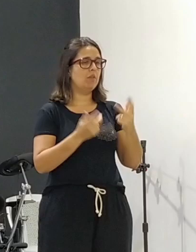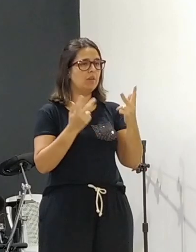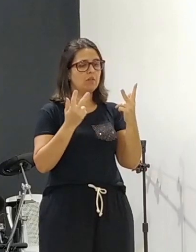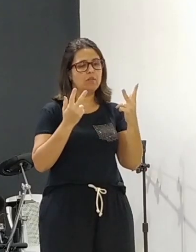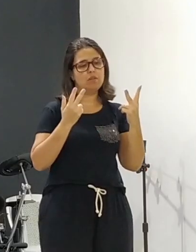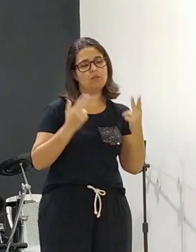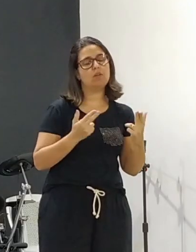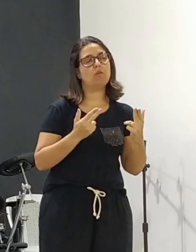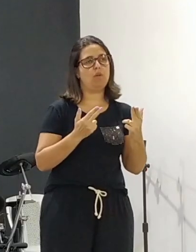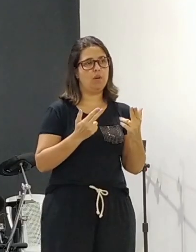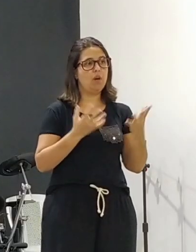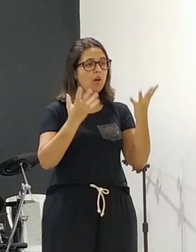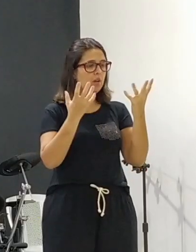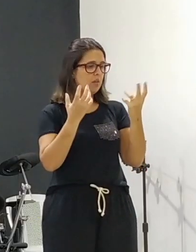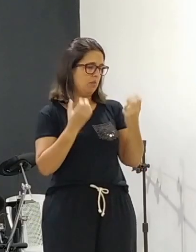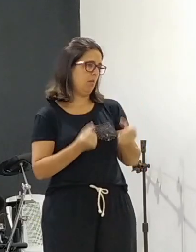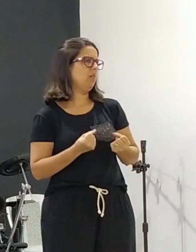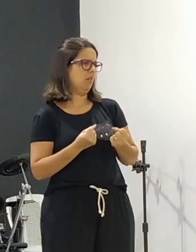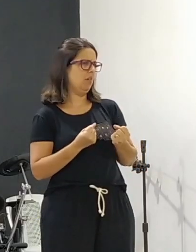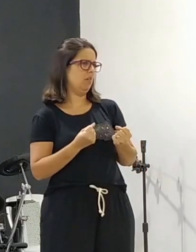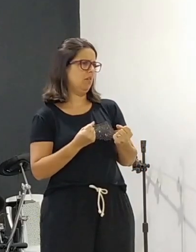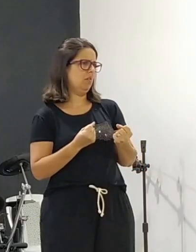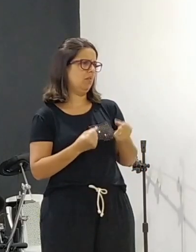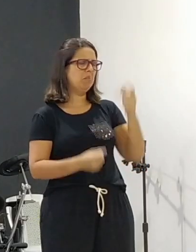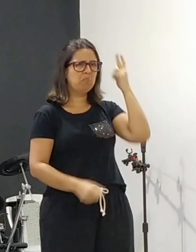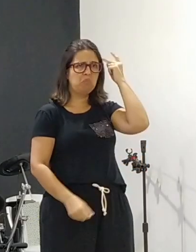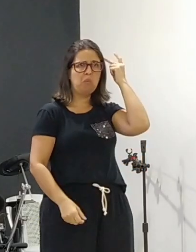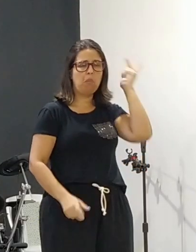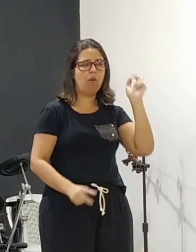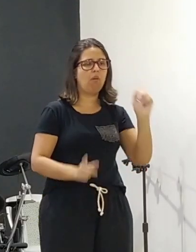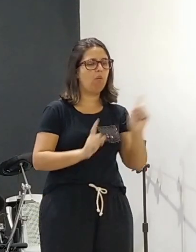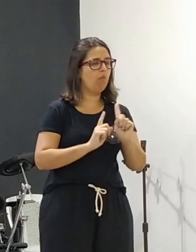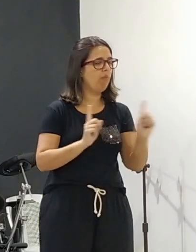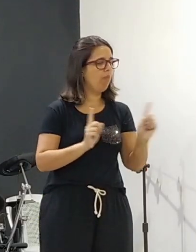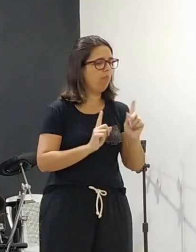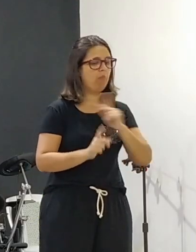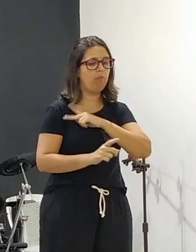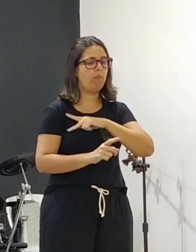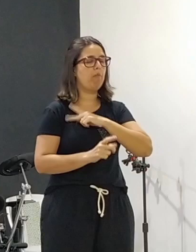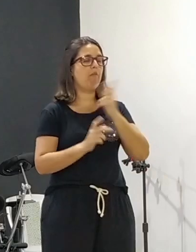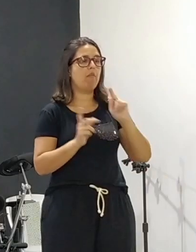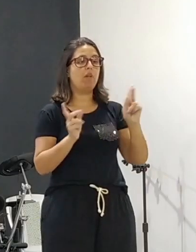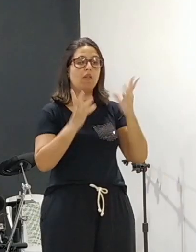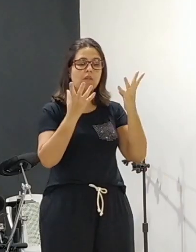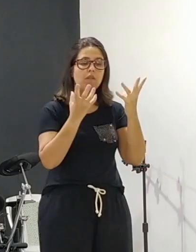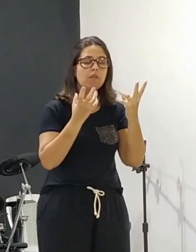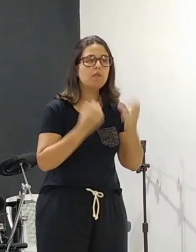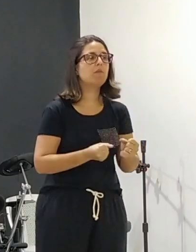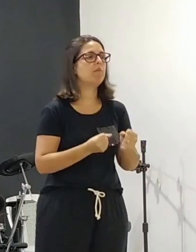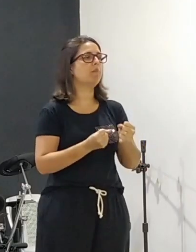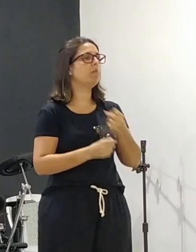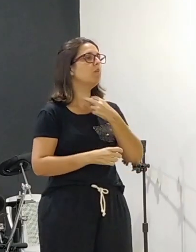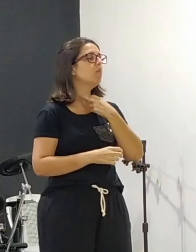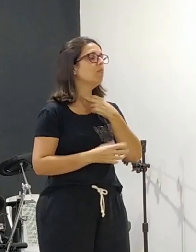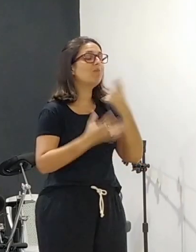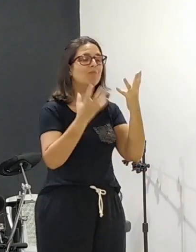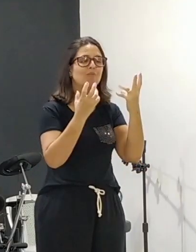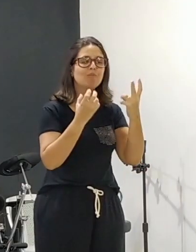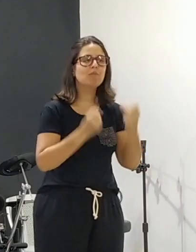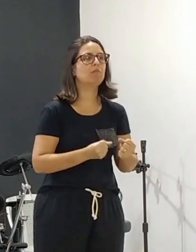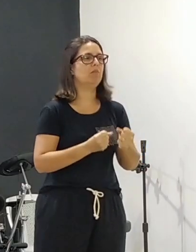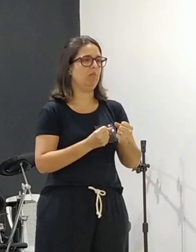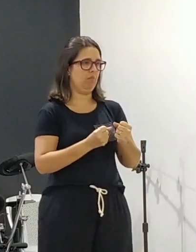fazendo-nos conformar ao seu padrão. Ele fala, não vos conformeis. O que ele está dizendo? Nós não podemos nos conformar a